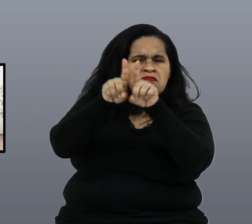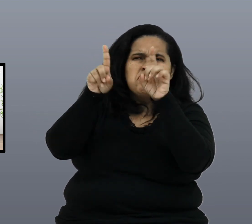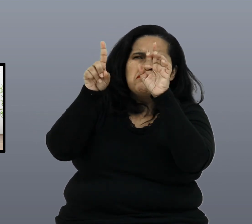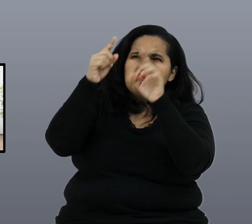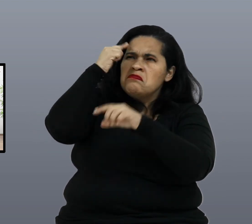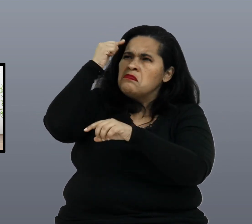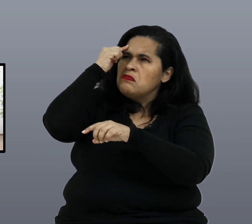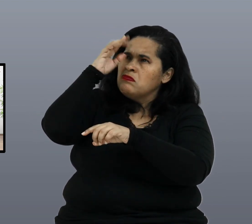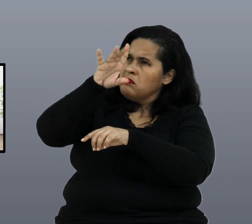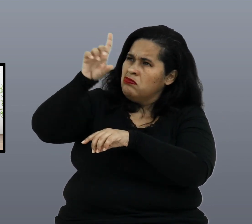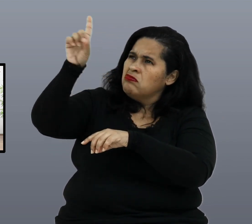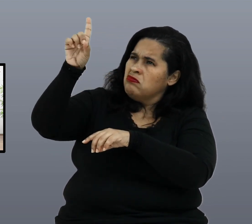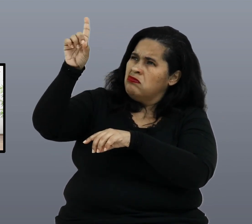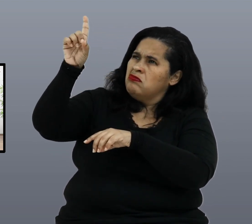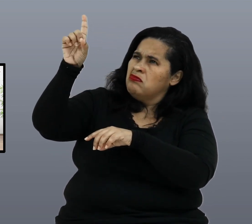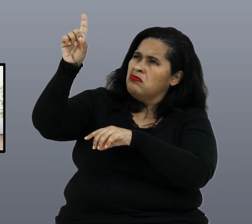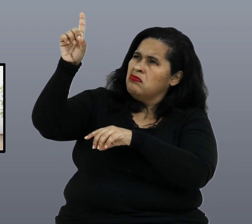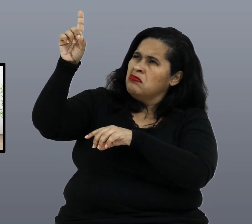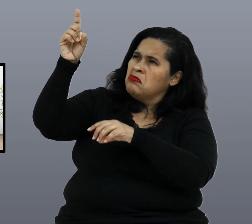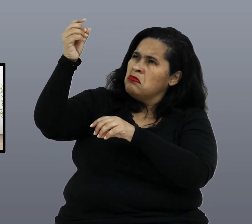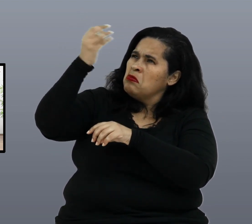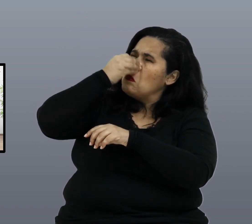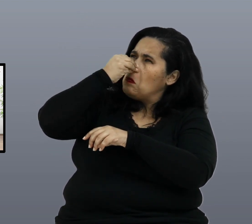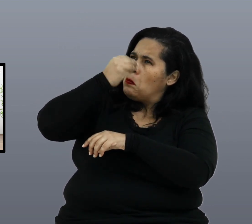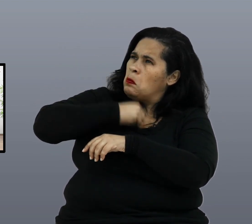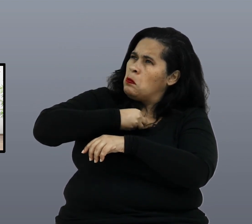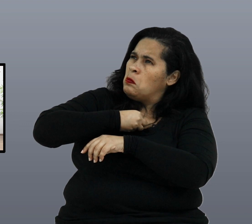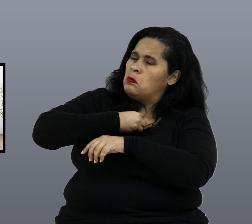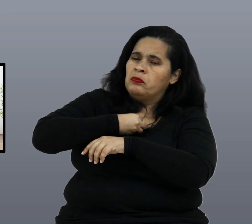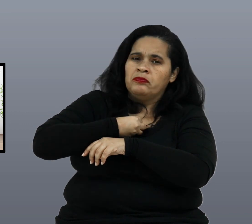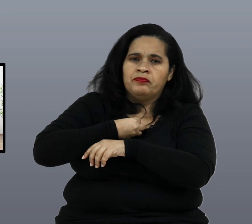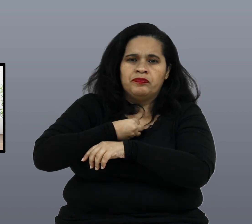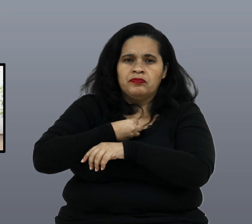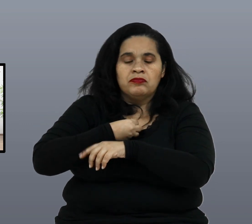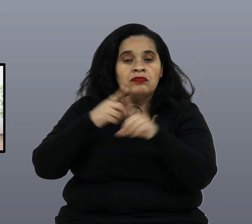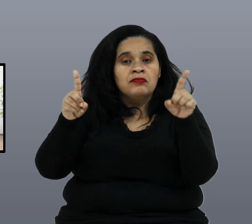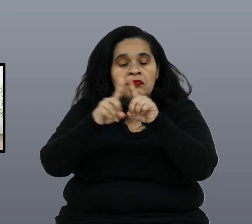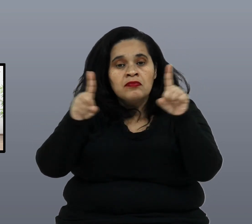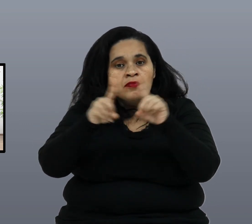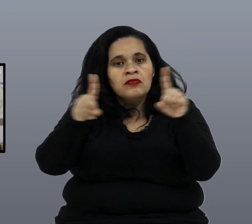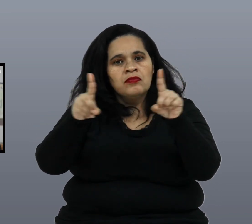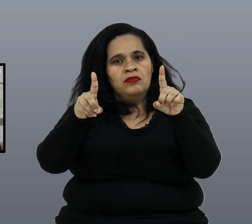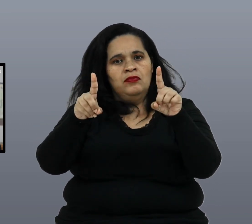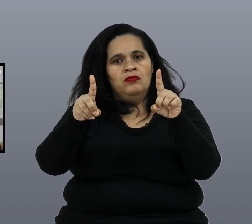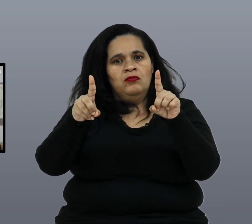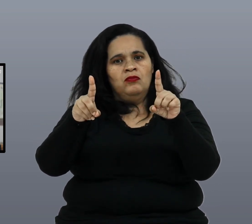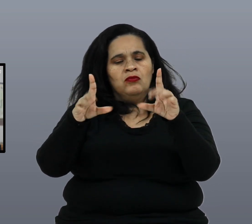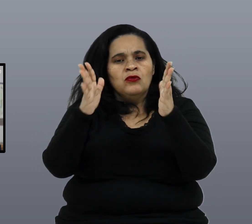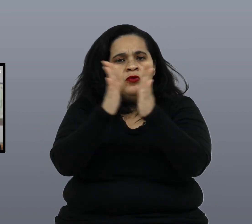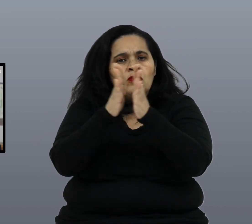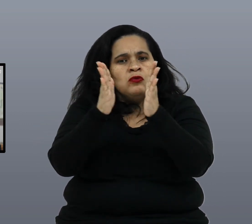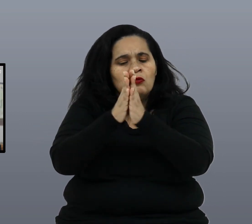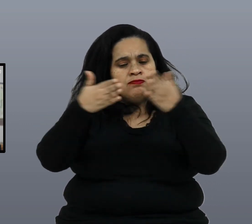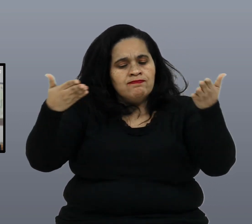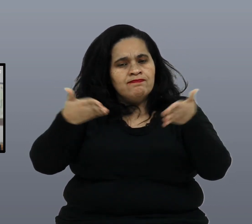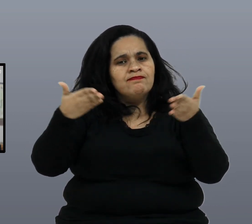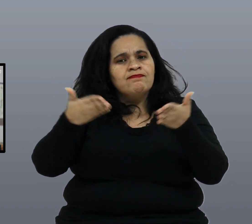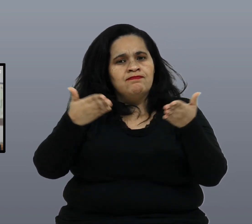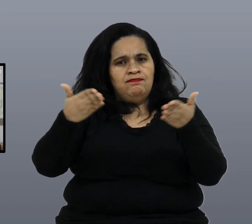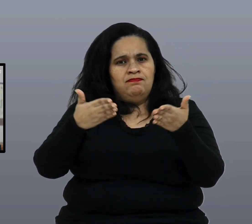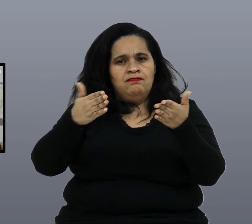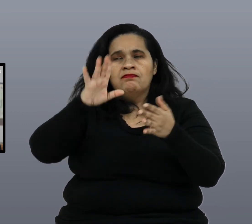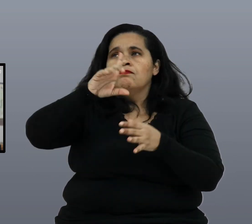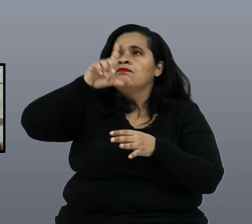continuava se importando com eles e cuidando deles. Então eu queria orar, e eu vou orar nesse sentido, para que o Senhor pudesse nos